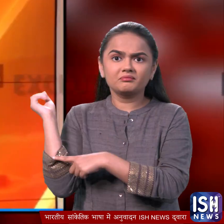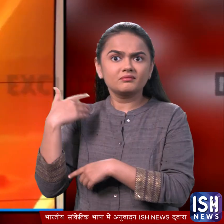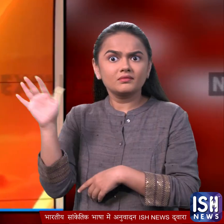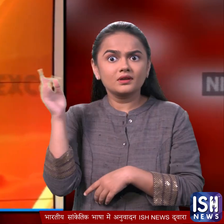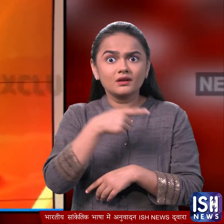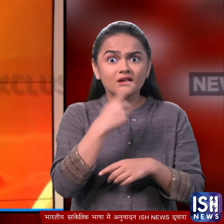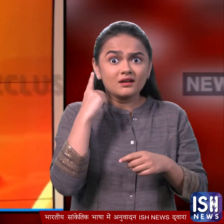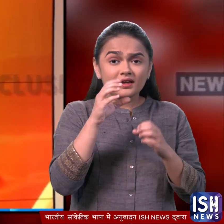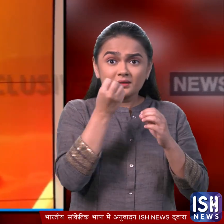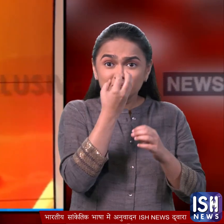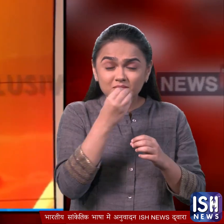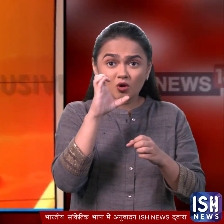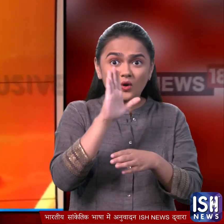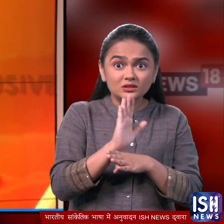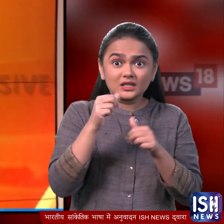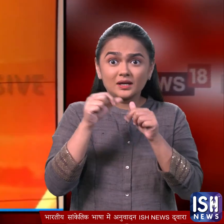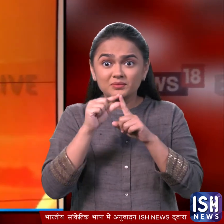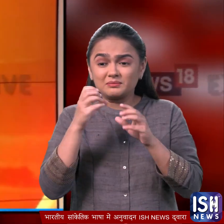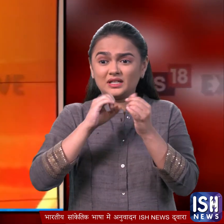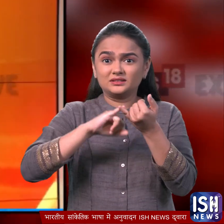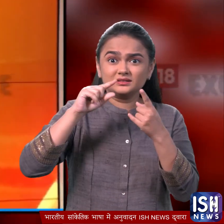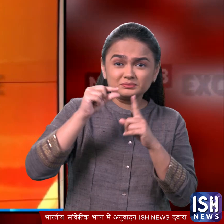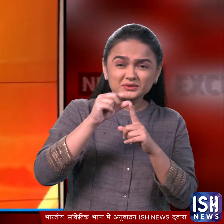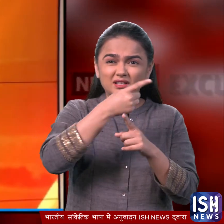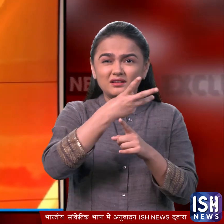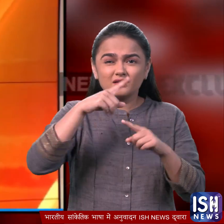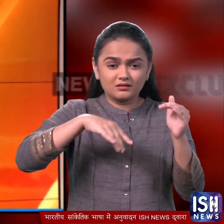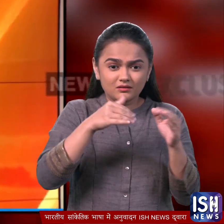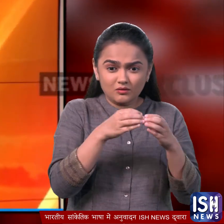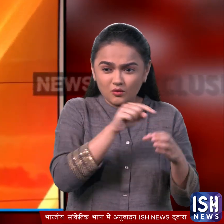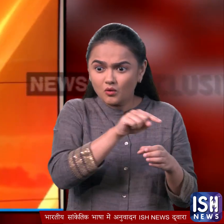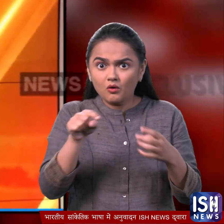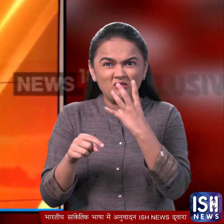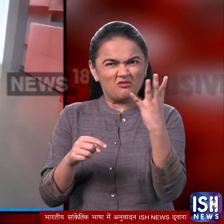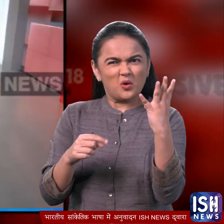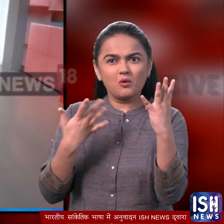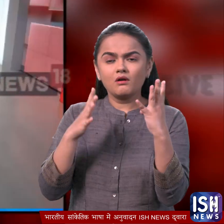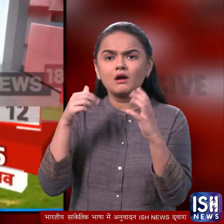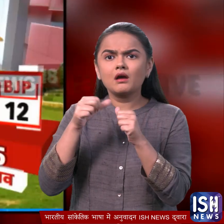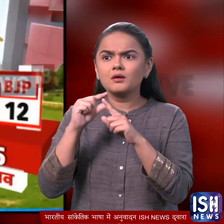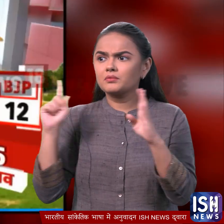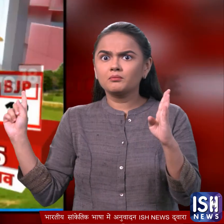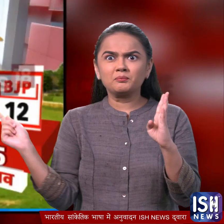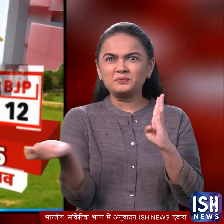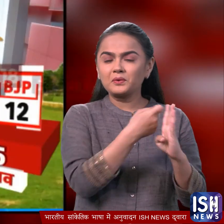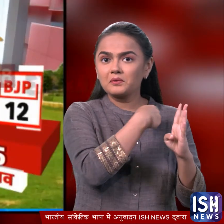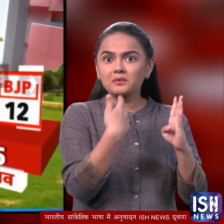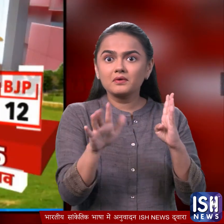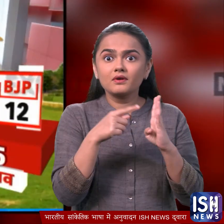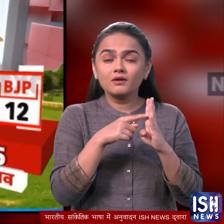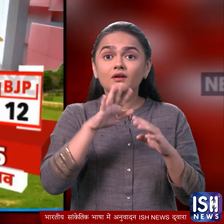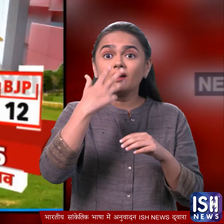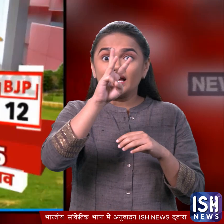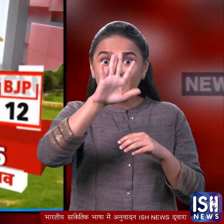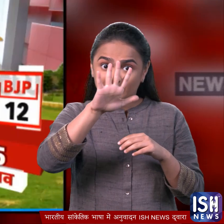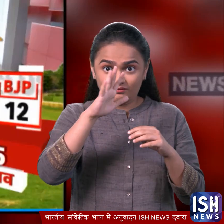और बीजेपी, कांग्रेस, आम आदमी पार्टी और अकाली दल और बीएसपी के गठबंधन में चौतरफा मुकाबला रहा और नतीजे आने के बाद आम आदमी पार्टी ने